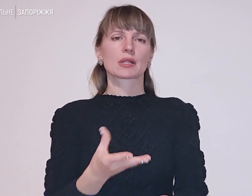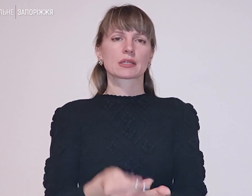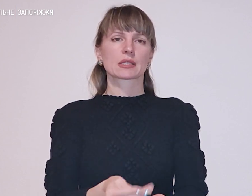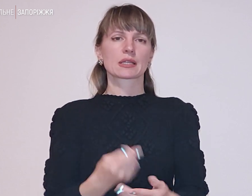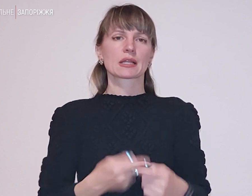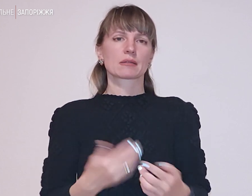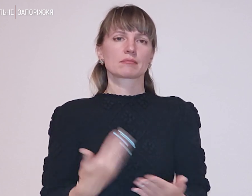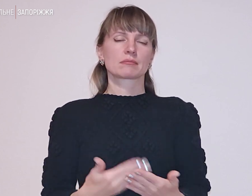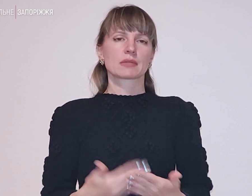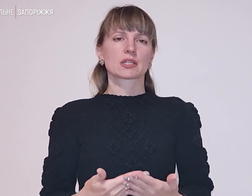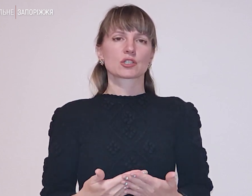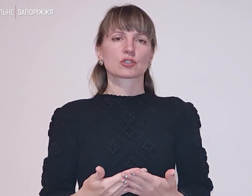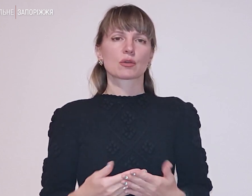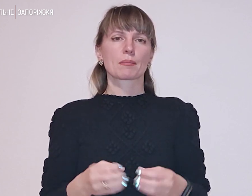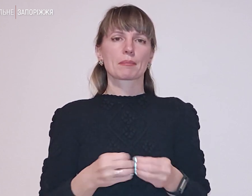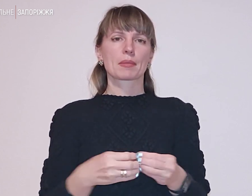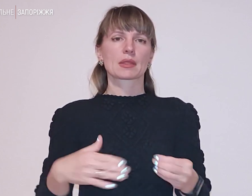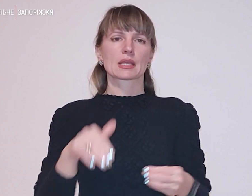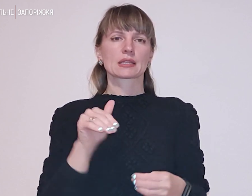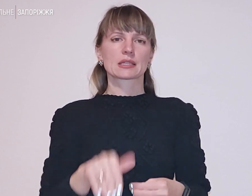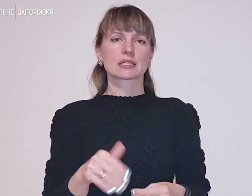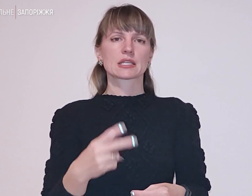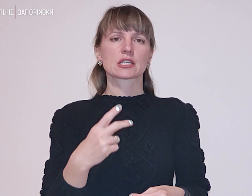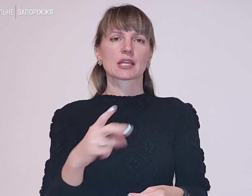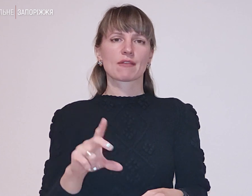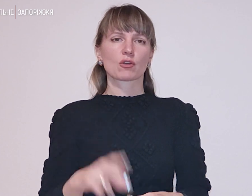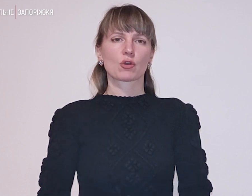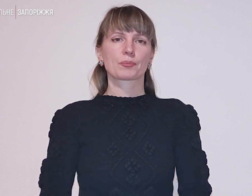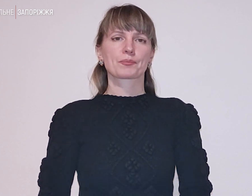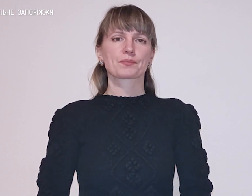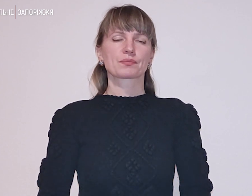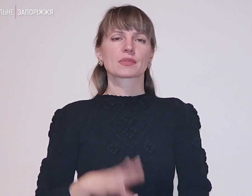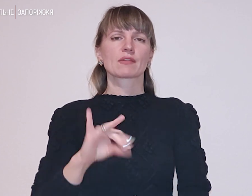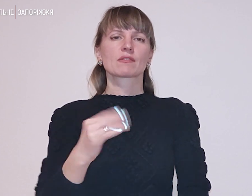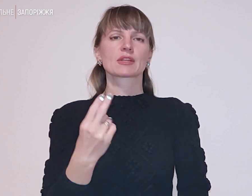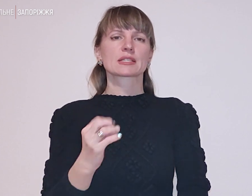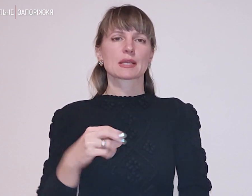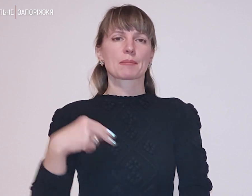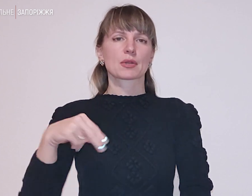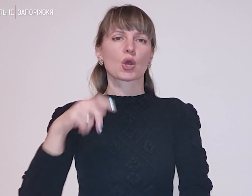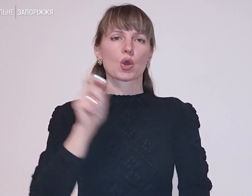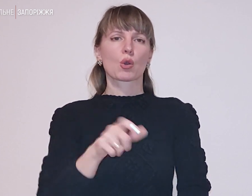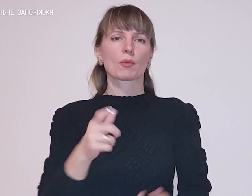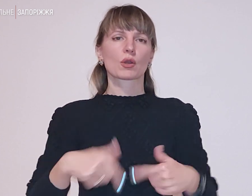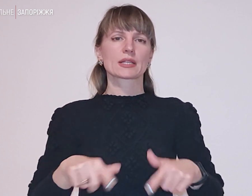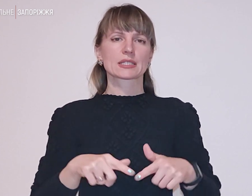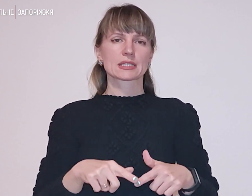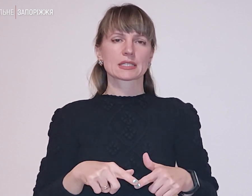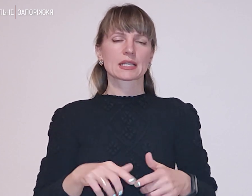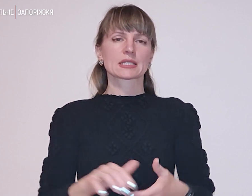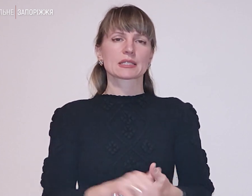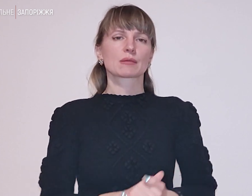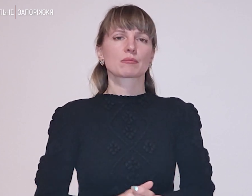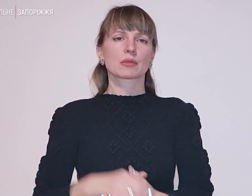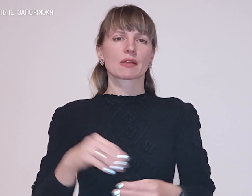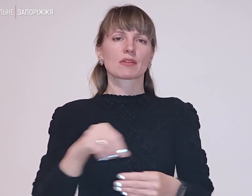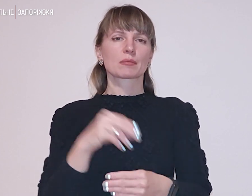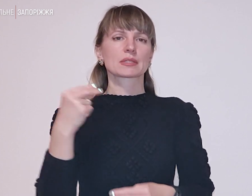десь близько 15 000 євро. Віце-президент громадської організації «Спілка вірмен» Запорізької області